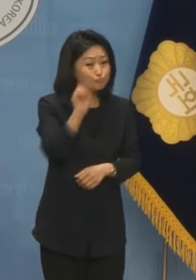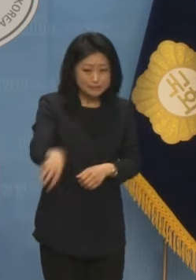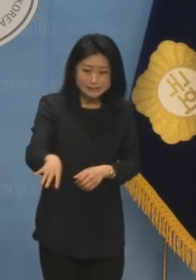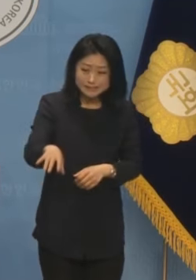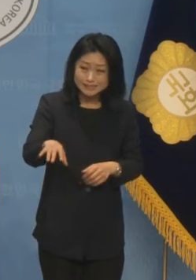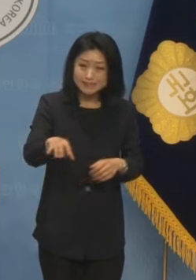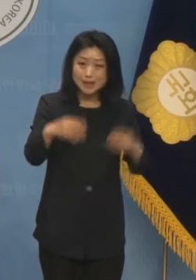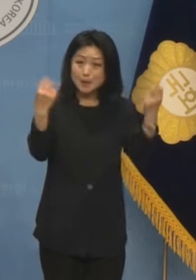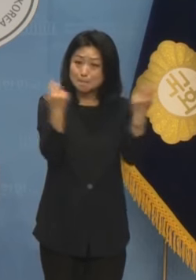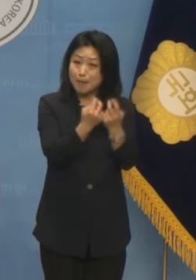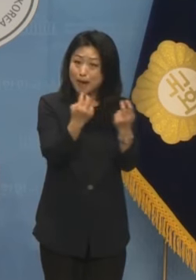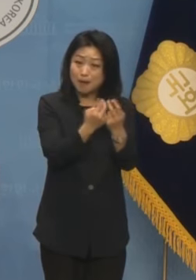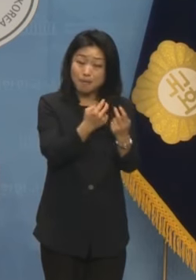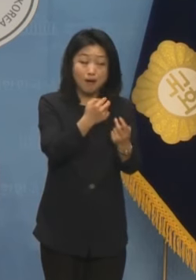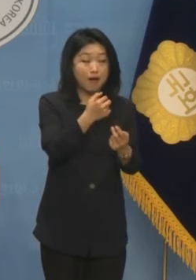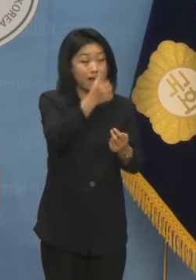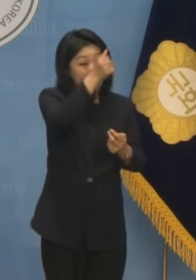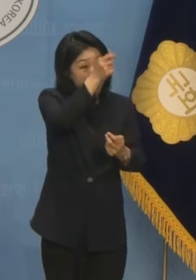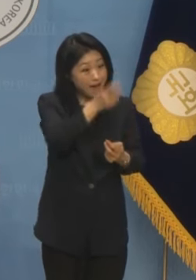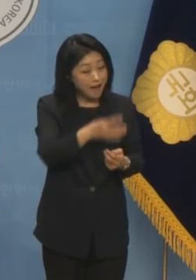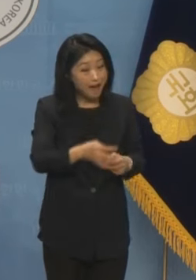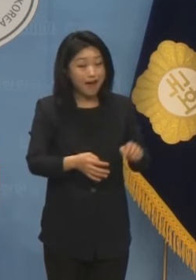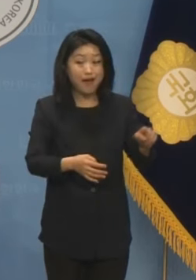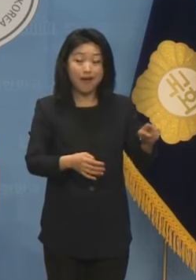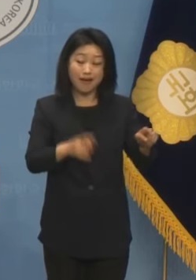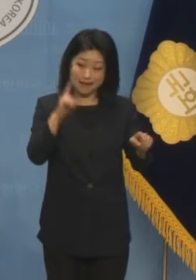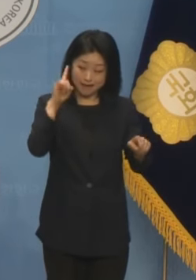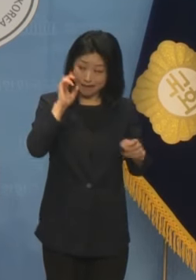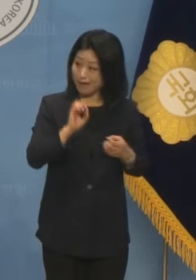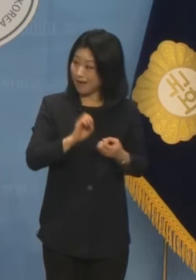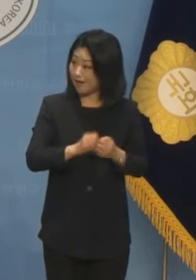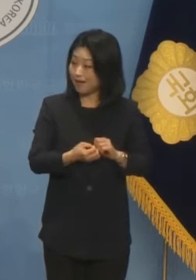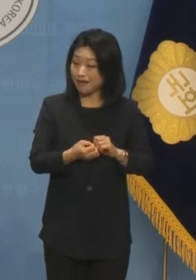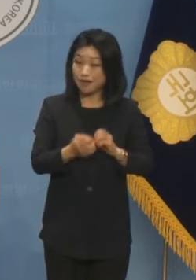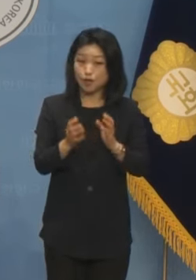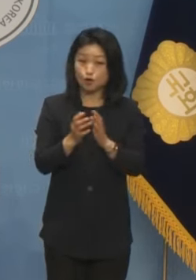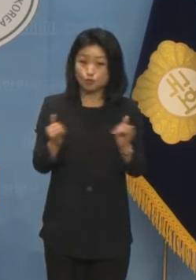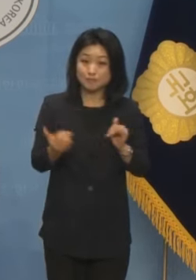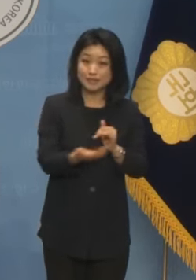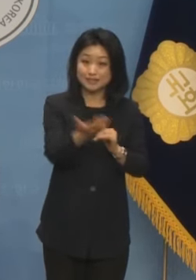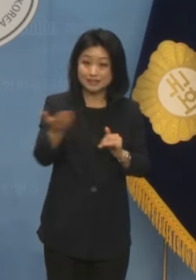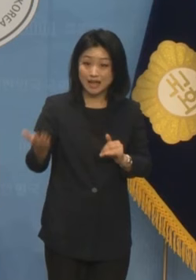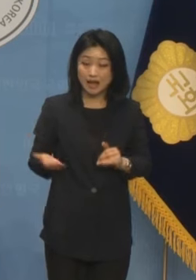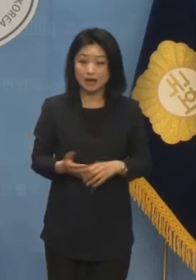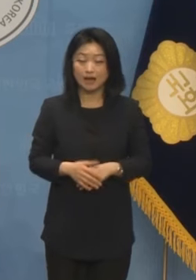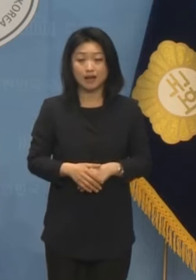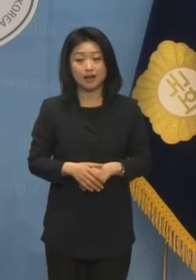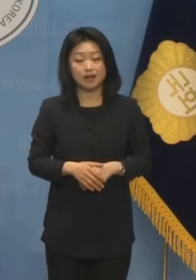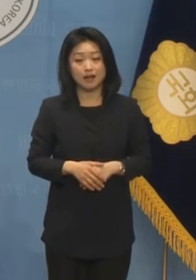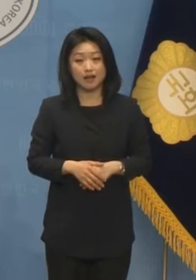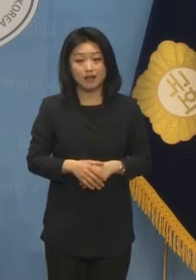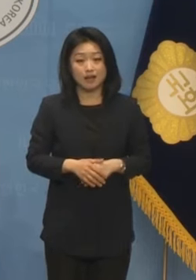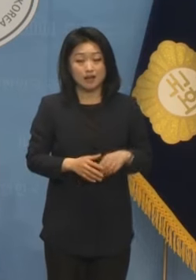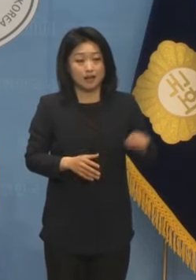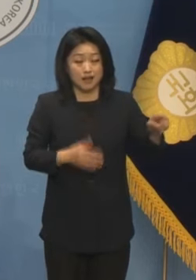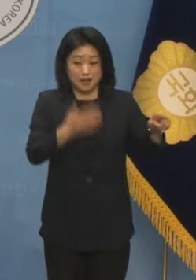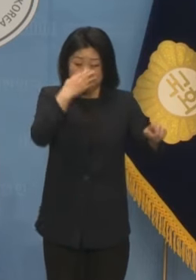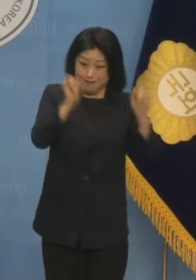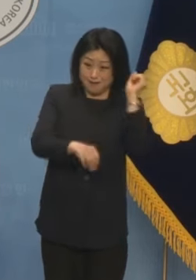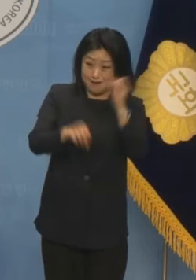참으로 대단합니다. 전 국민에게 화병을 일으키는 것도 재주라면 재주랄